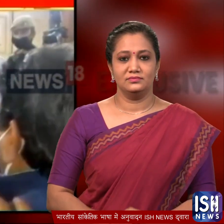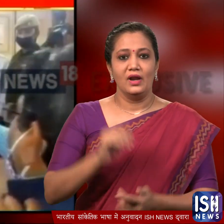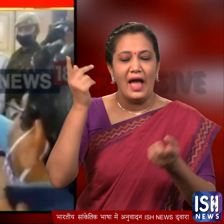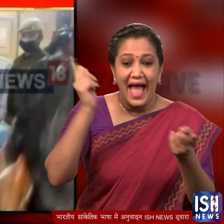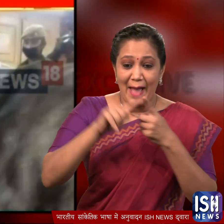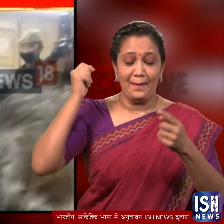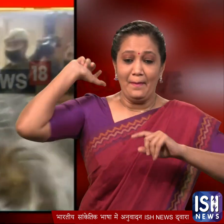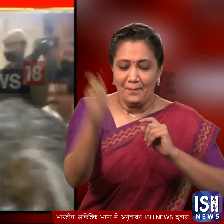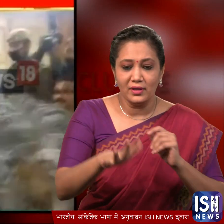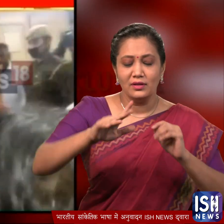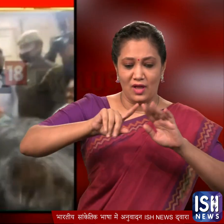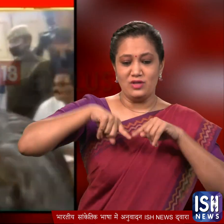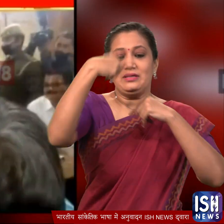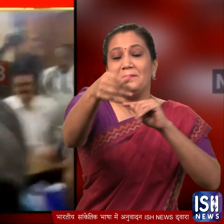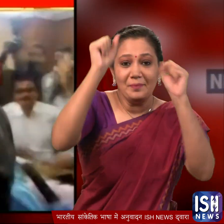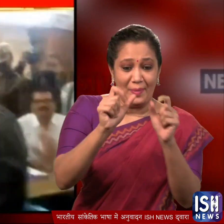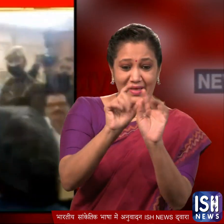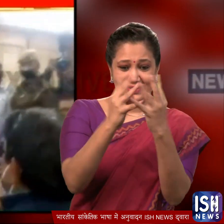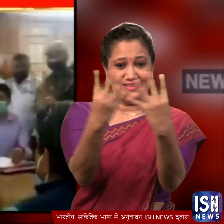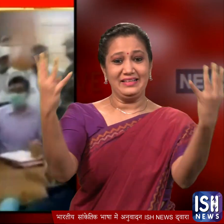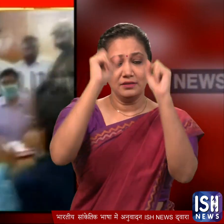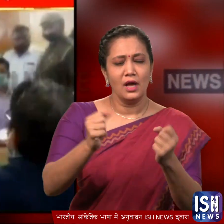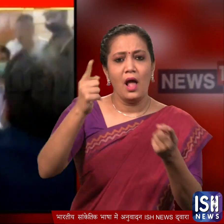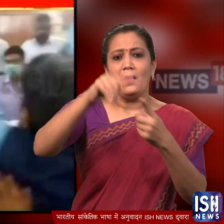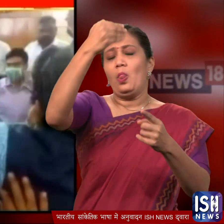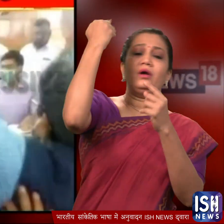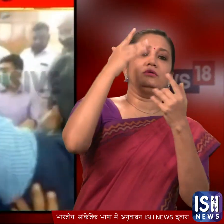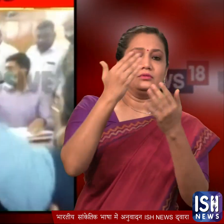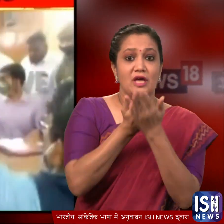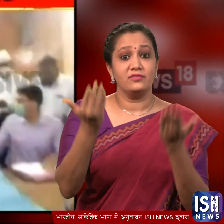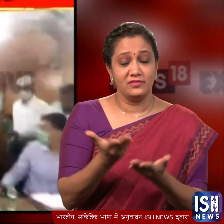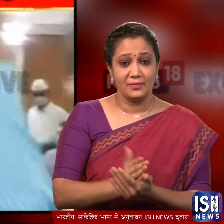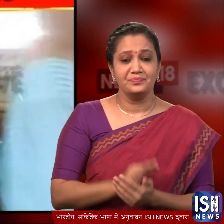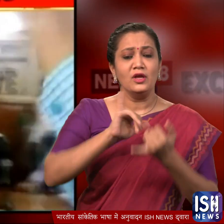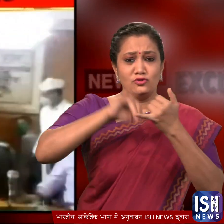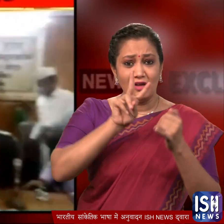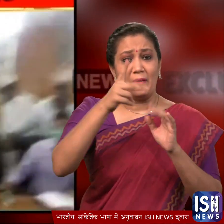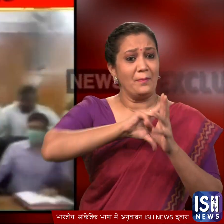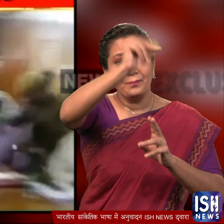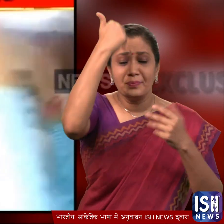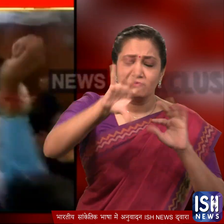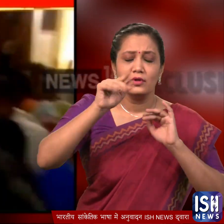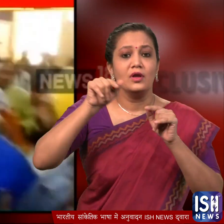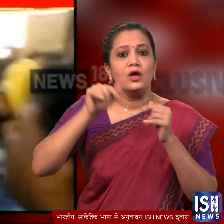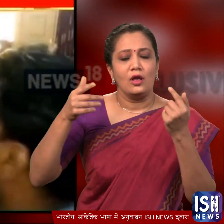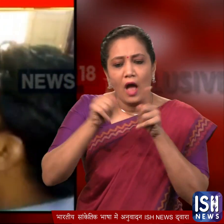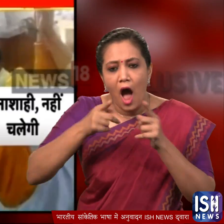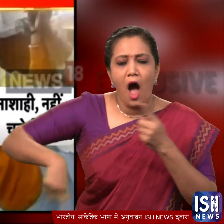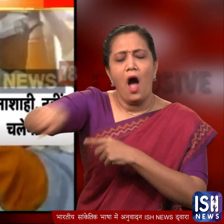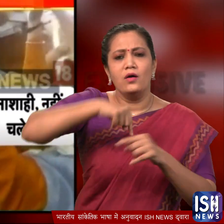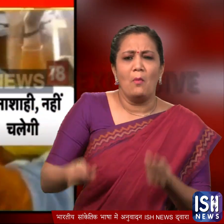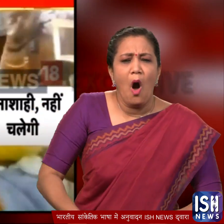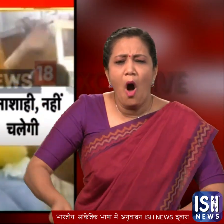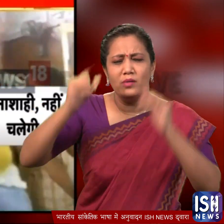उनकी इस हरकत की वजह से मेज के दूसरी तरफ बैठे पार्षदों को चोट लगते लगते बची। हालांकि सुनीता वर्मा के जाते ही सदन में हंगामा तेज हो